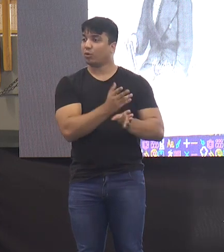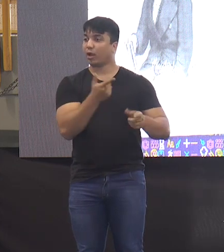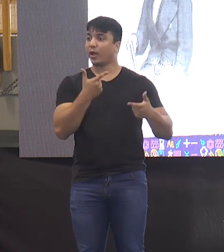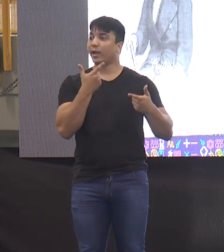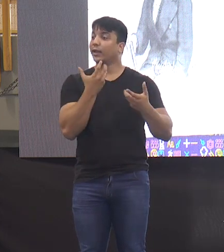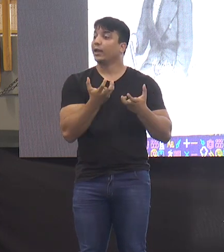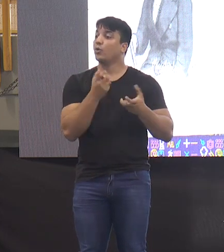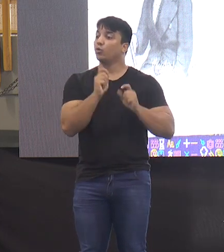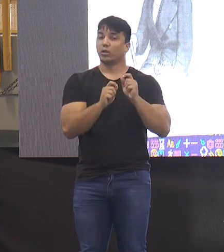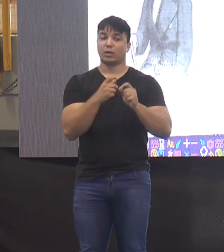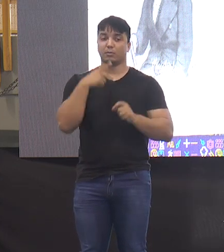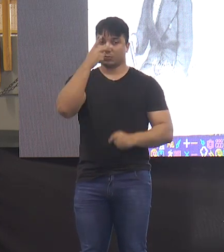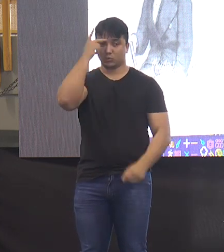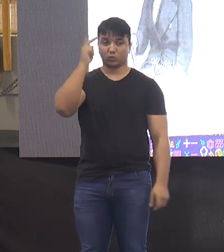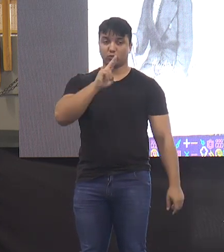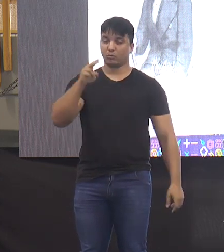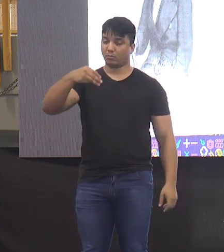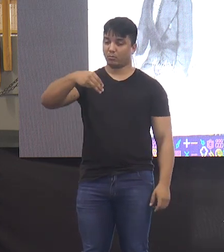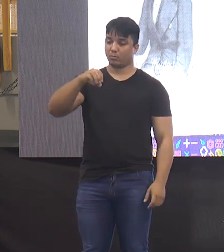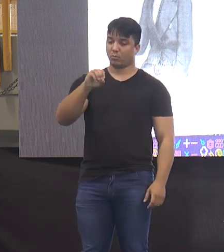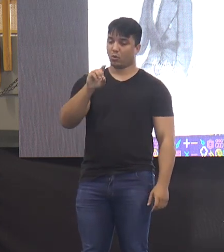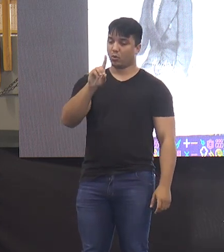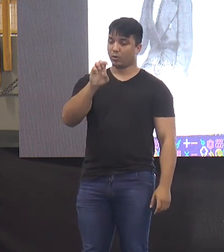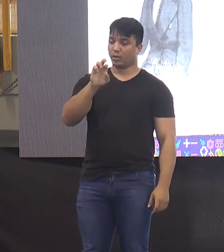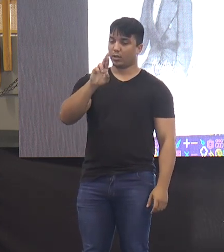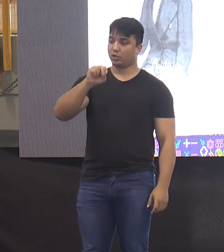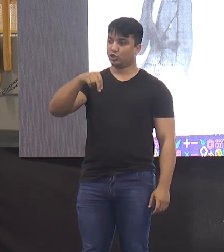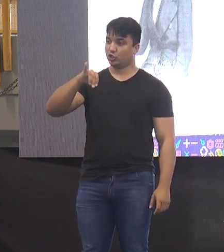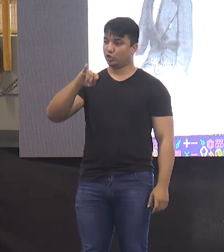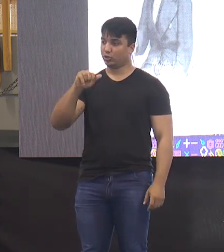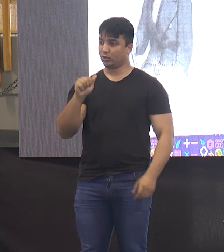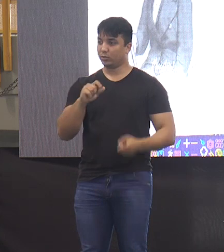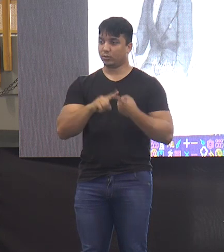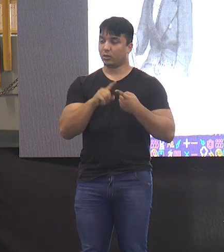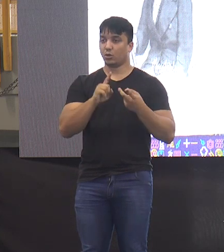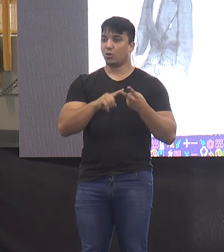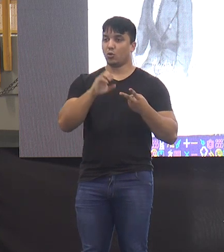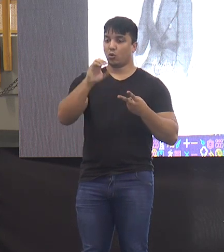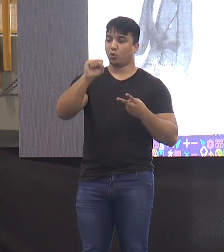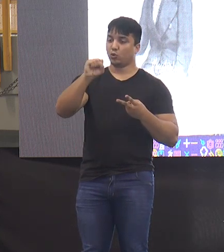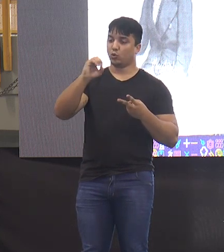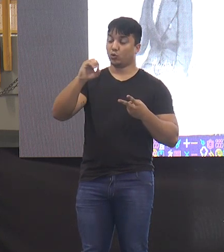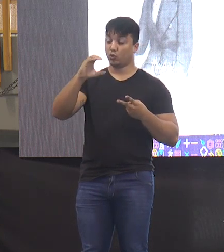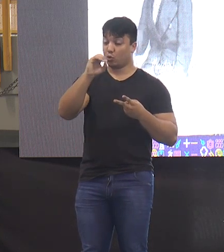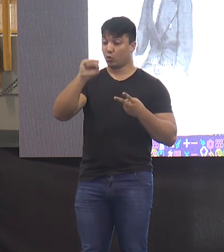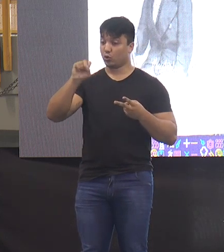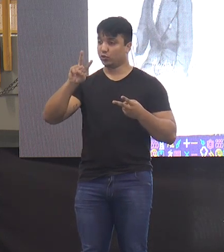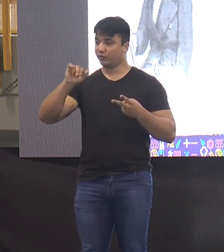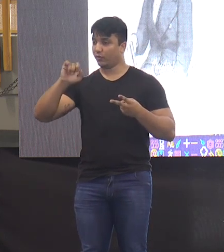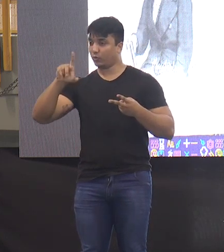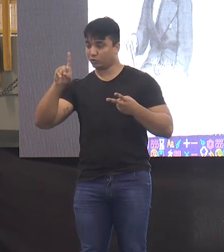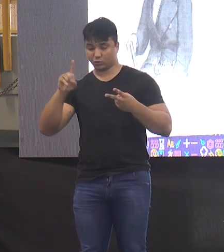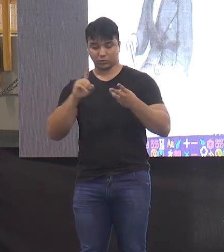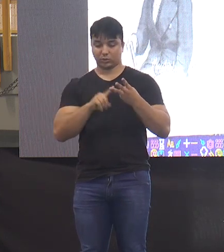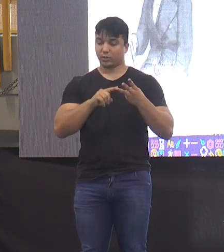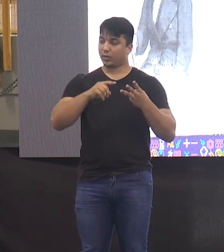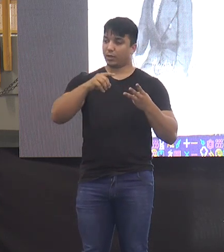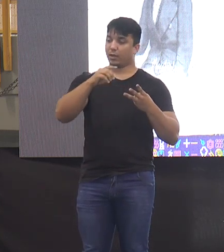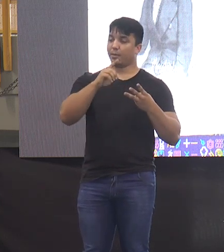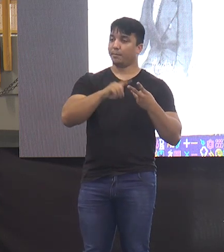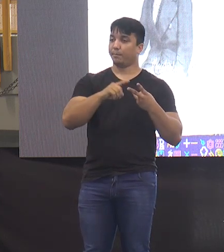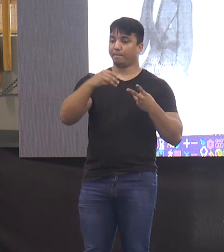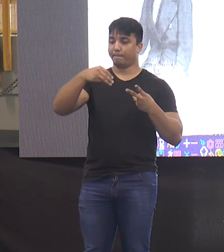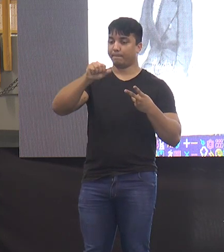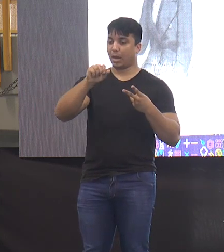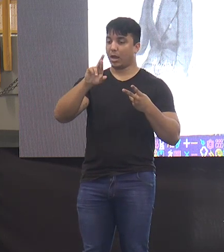Os modernistas, Oswald de Andrade, Mário de Andrade, Murilo Mendes, Raul Bopp, eles vão criticar muito o